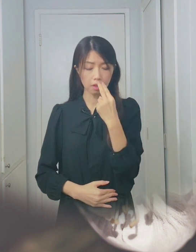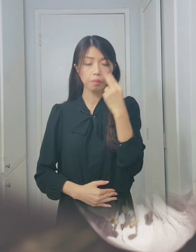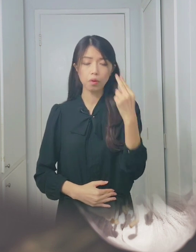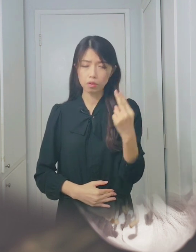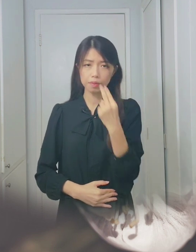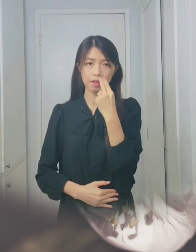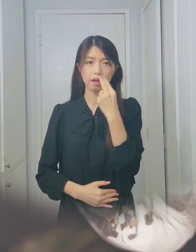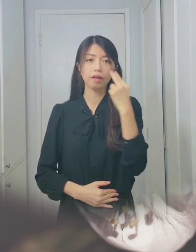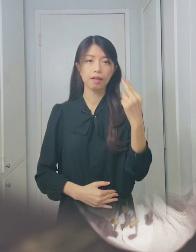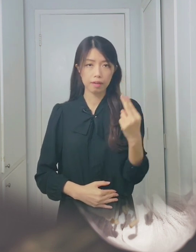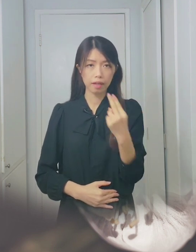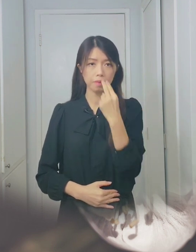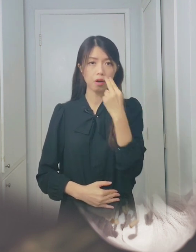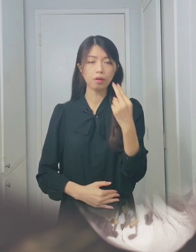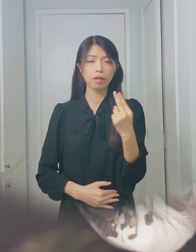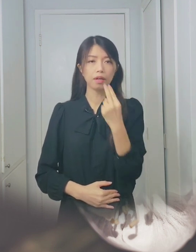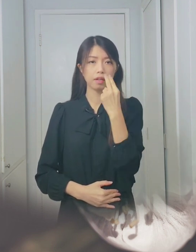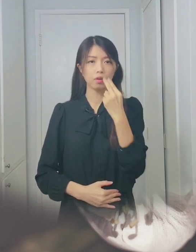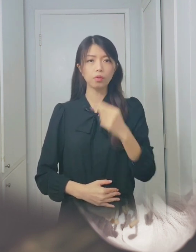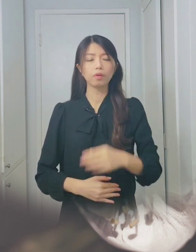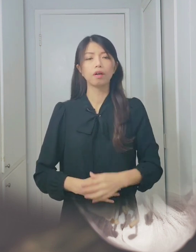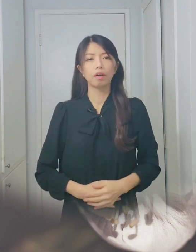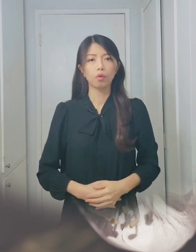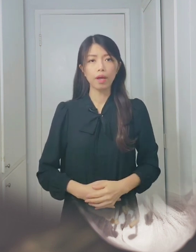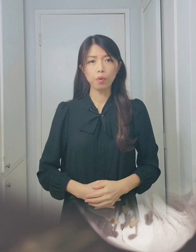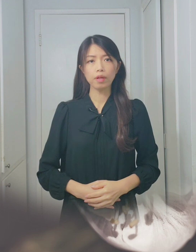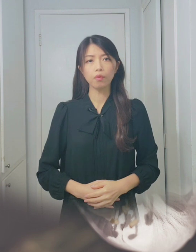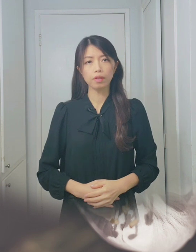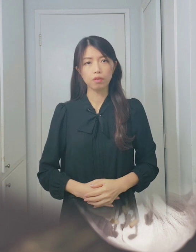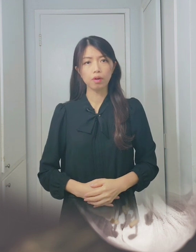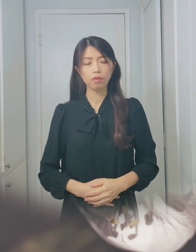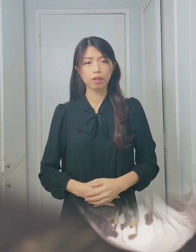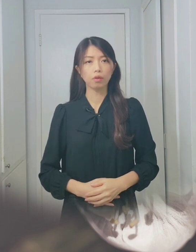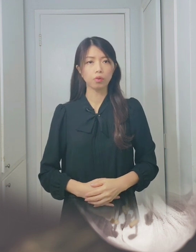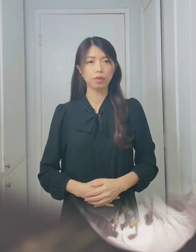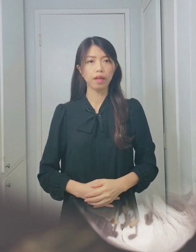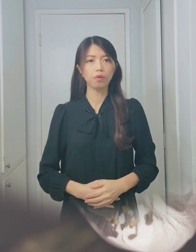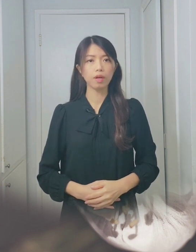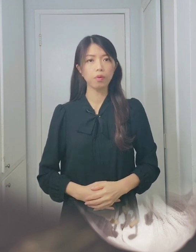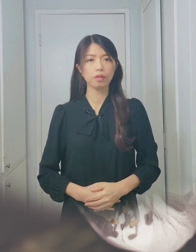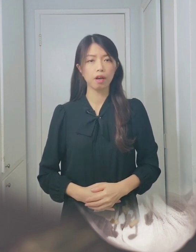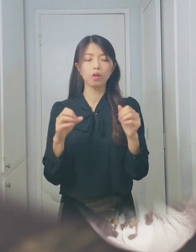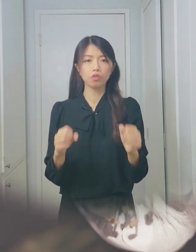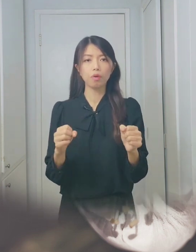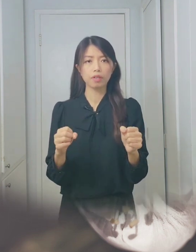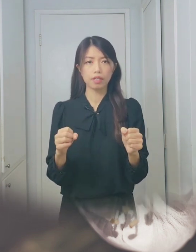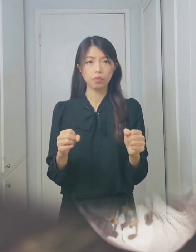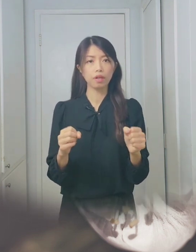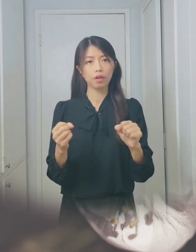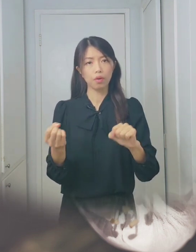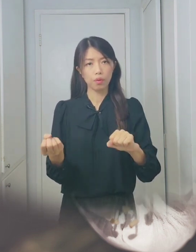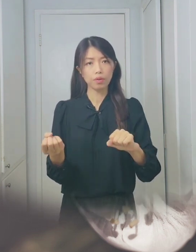들어가듯 표현해 주시면 돼요. 생명. 그리고 회복이라고 한 뜻의 수어를 뒤에서 넣어줬는데요. 회복은요. 주먹